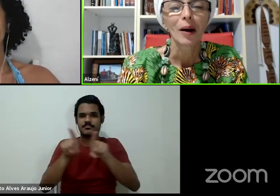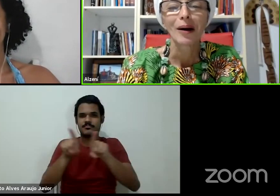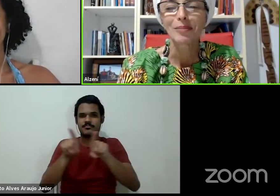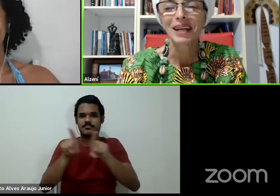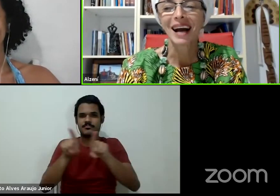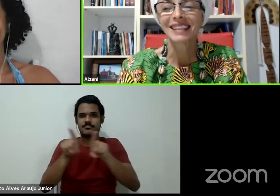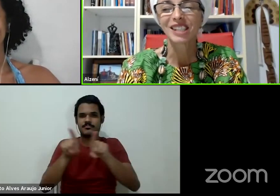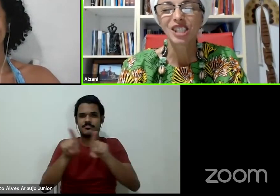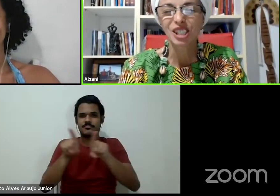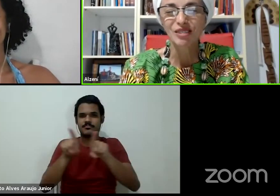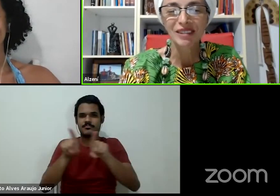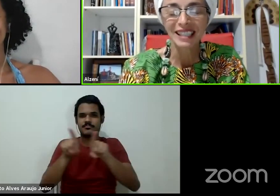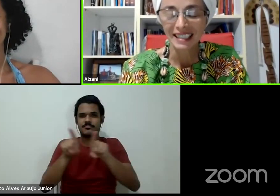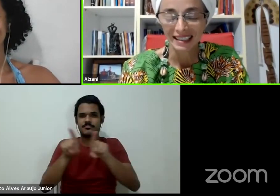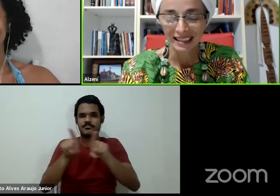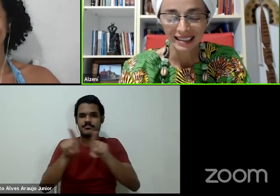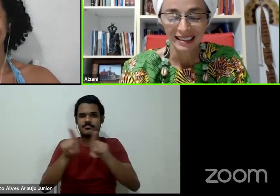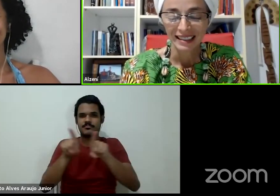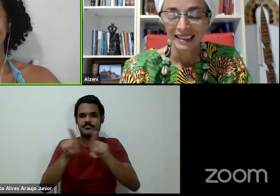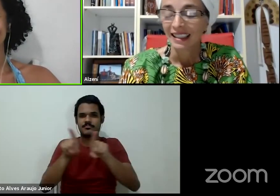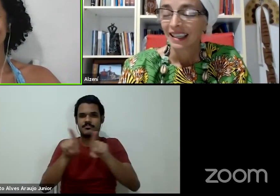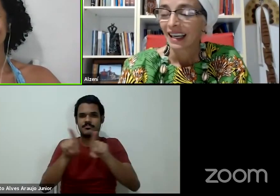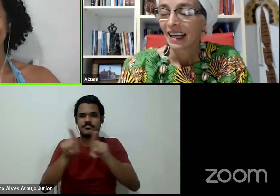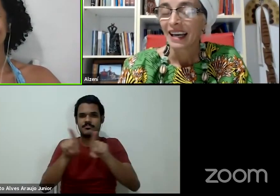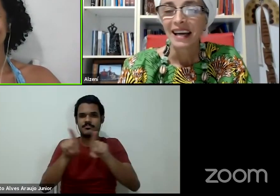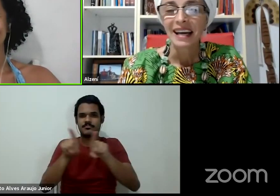Ótimo. Obrigada, Diva.